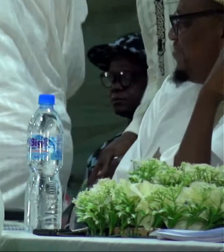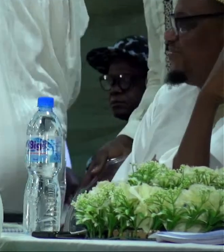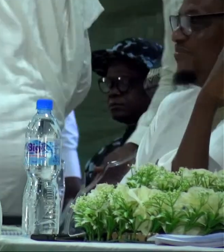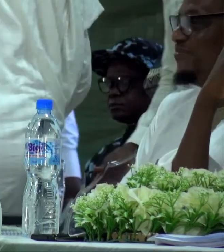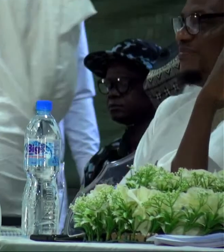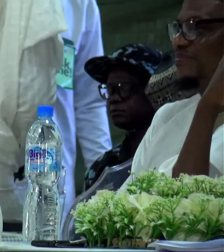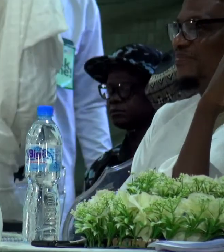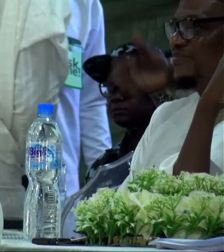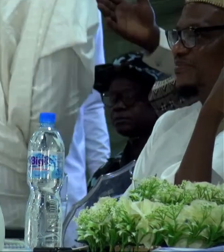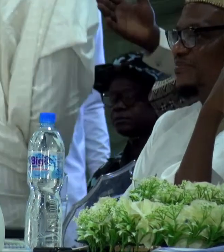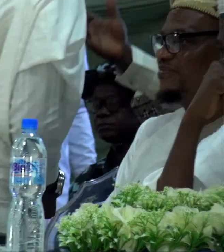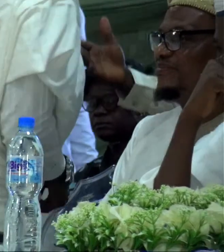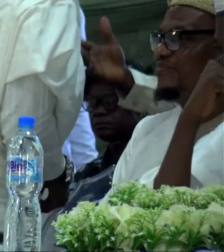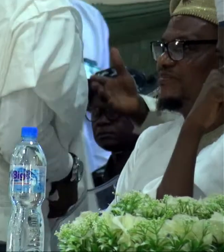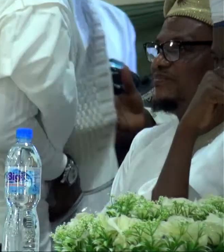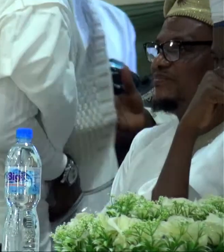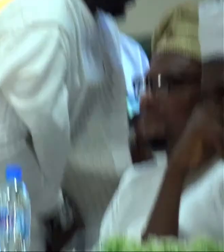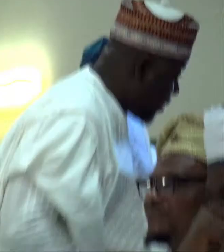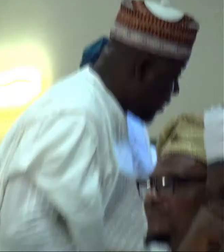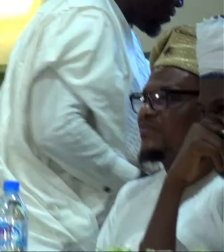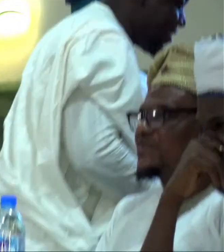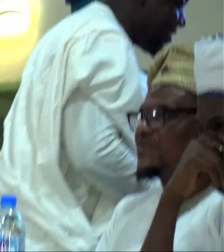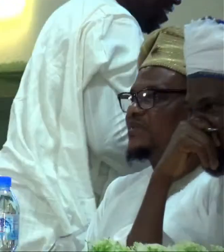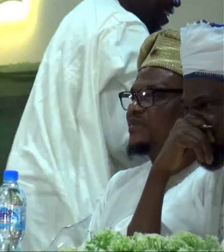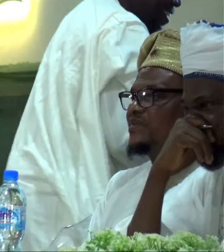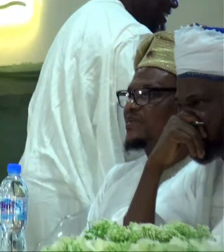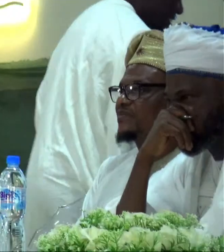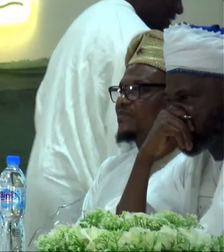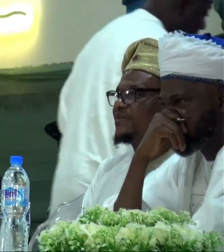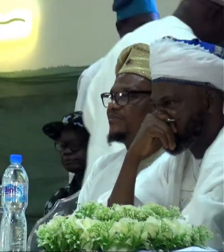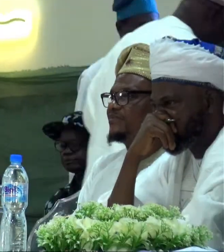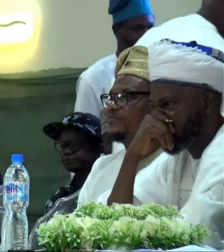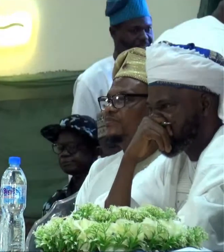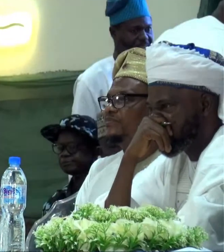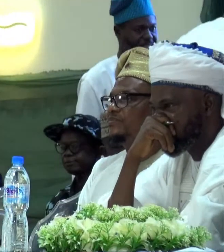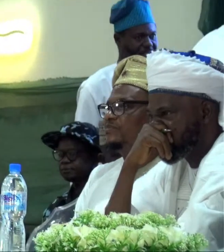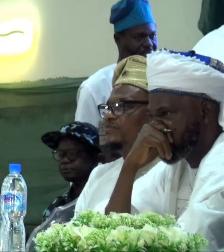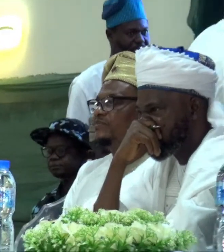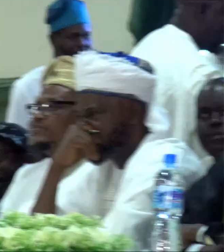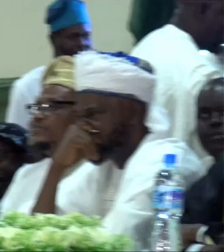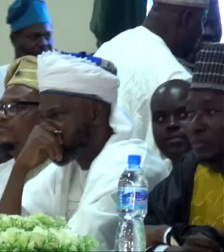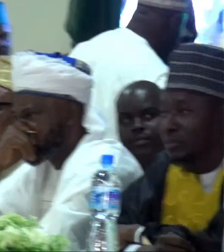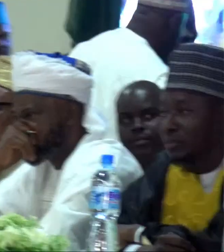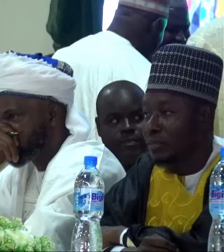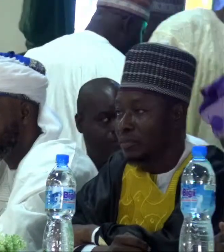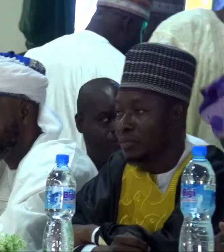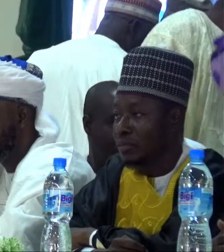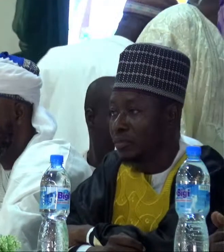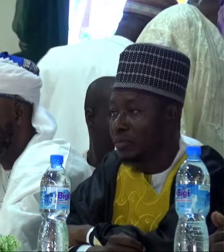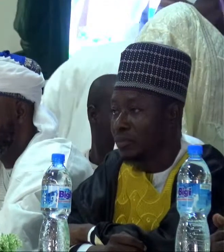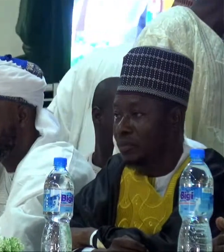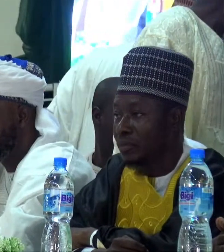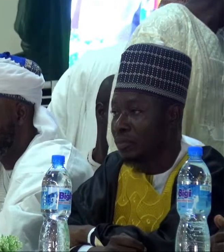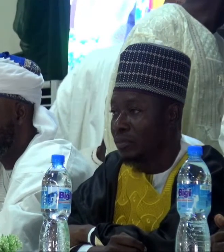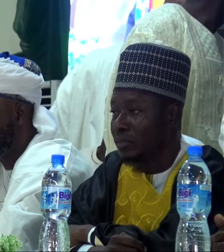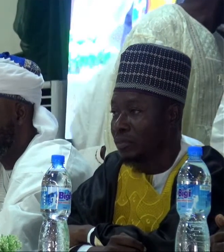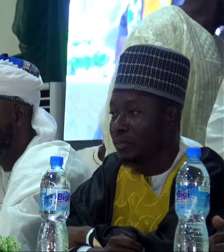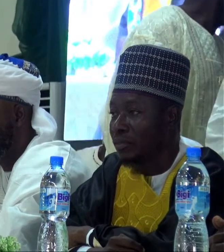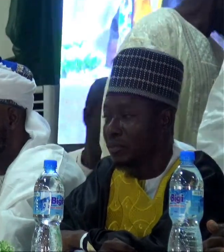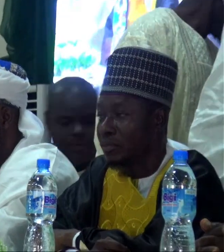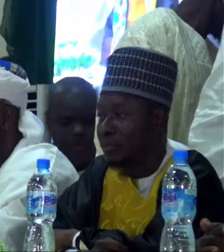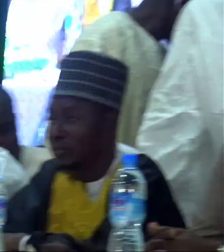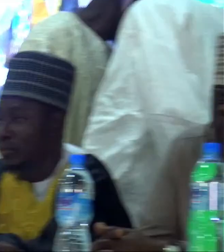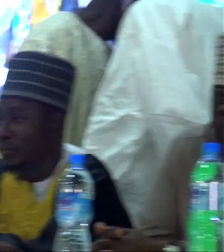Adedira. Tabirullah. Ninu eto TMC ona ni pe a ma se Quran competition beni afa to fe ka Quran